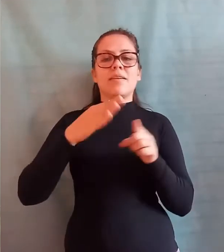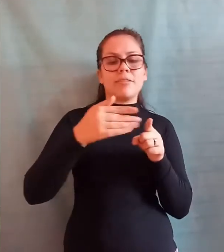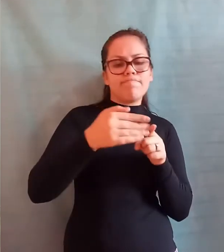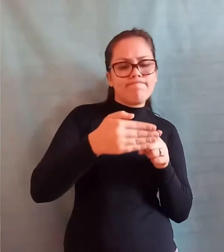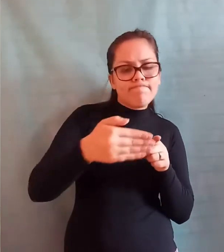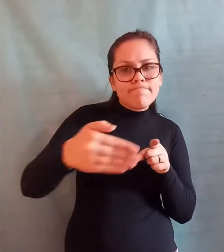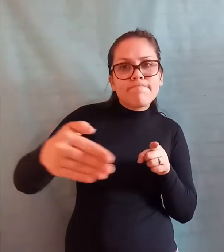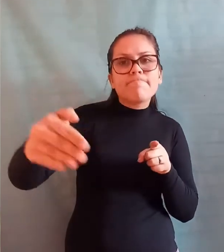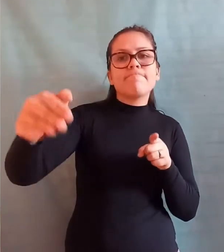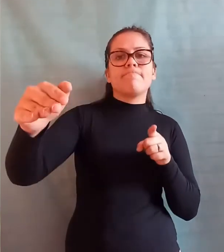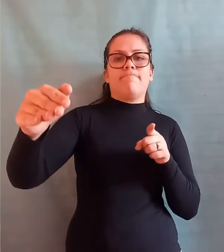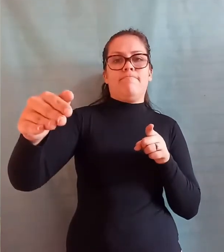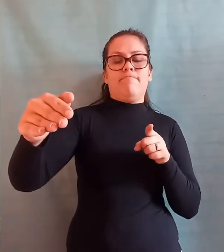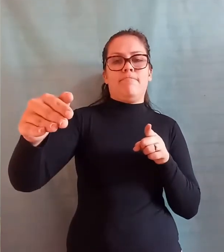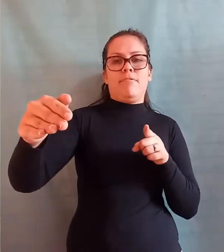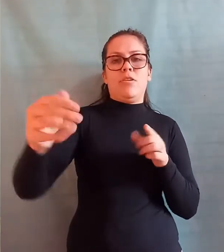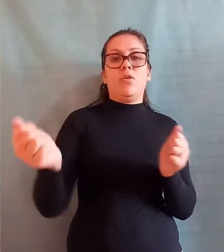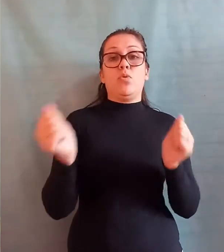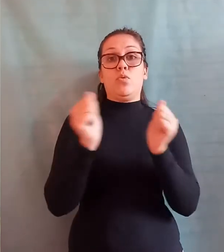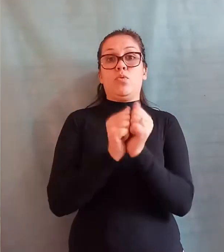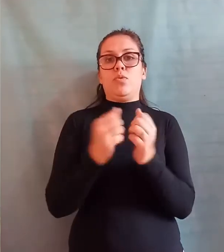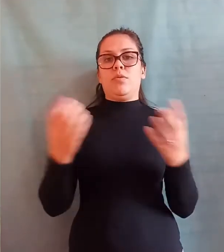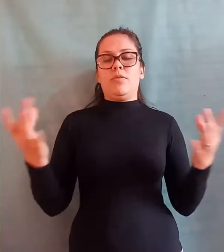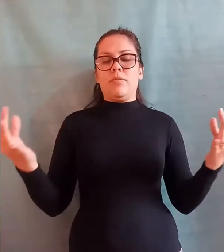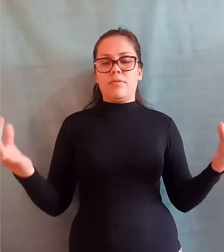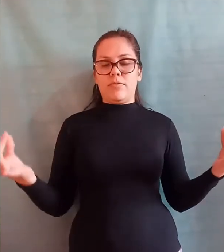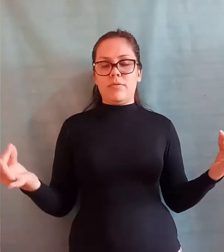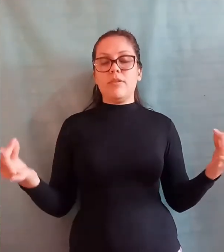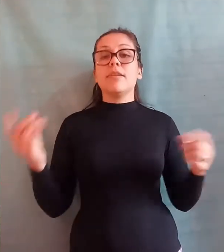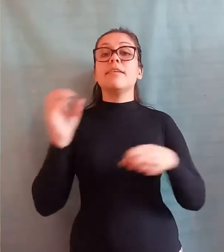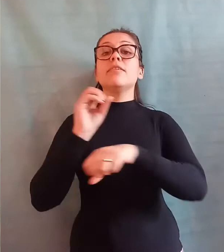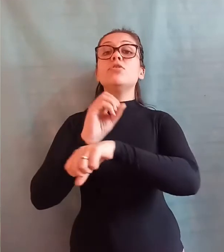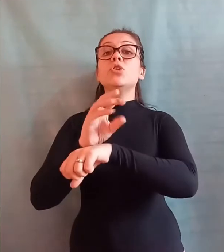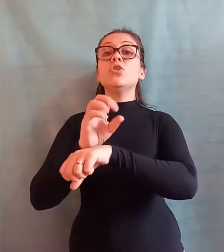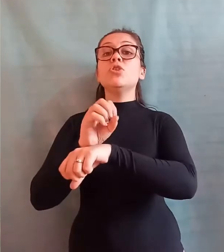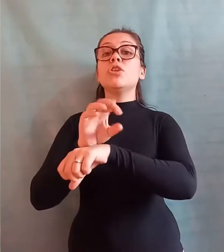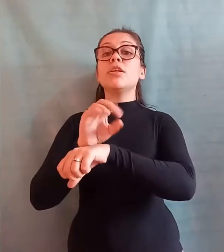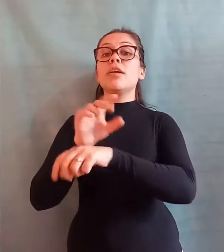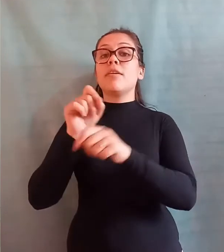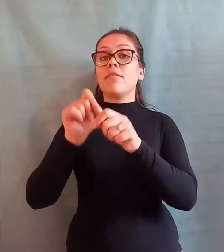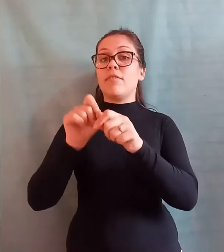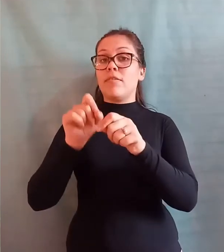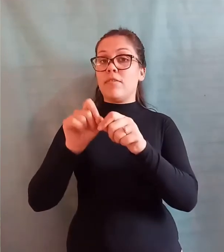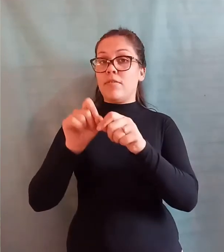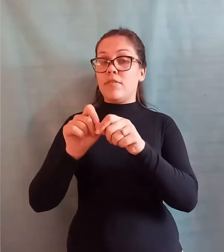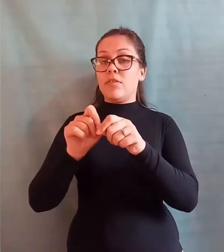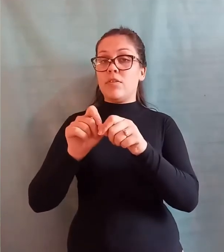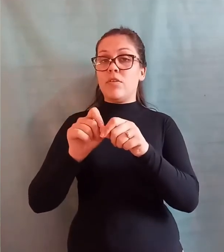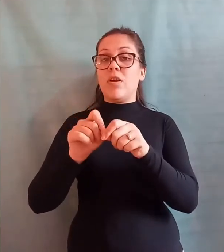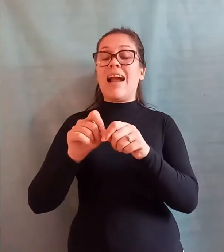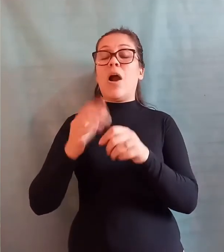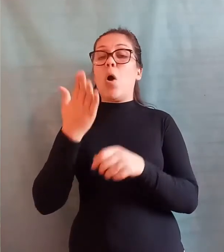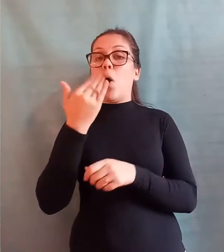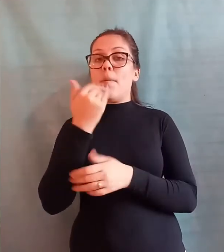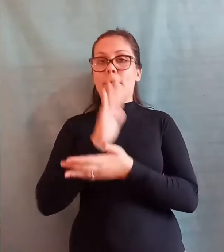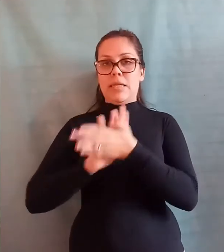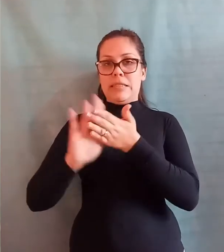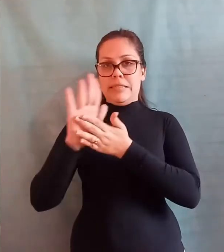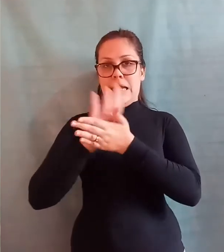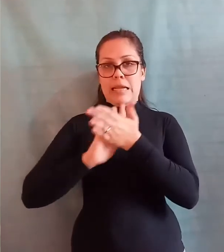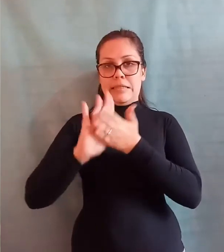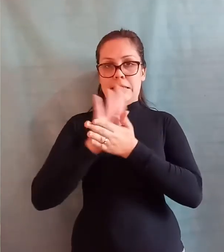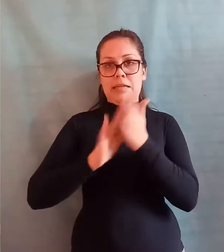mais longo, aliar isso com meditação, se sugere fazer com o estômago vazio,